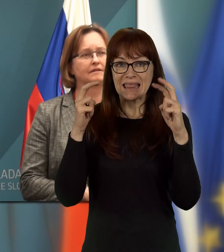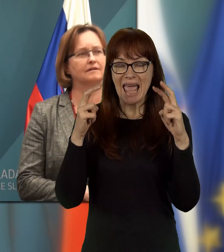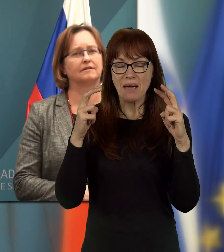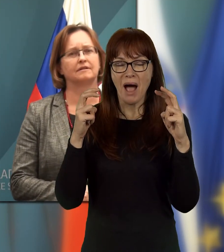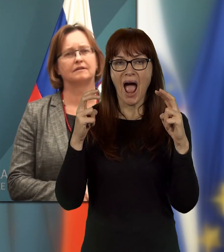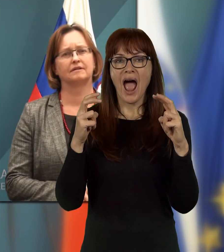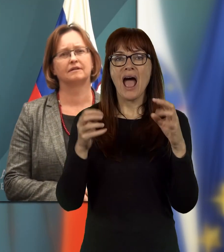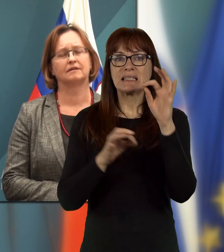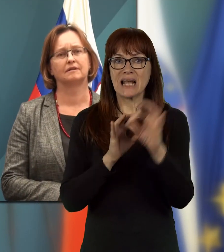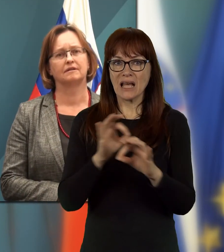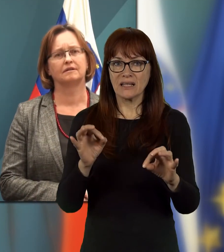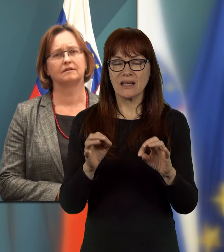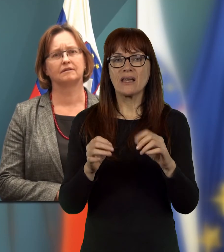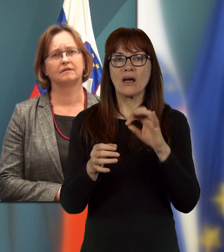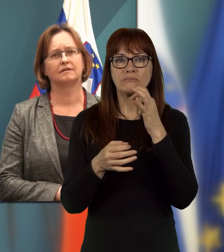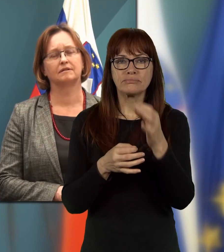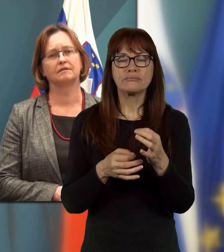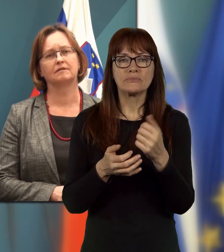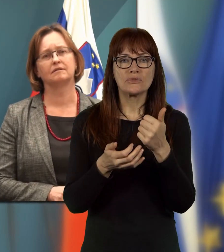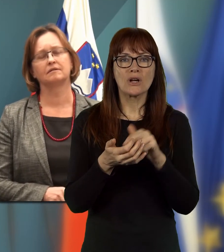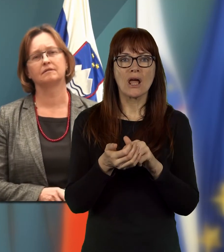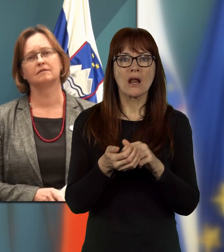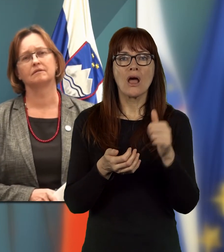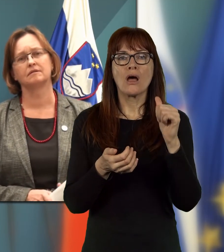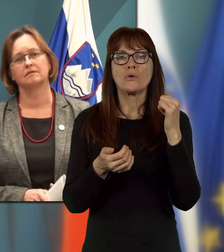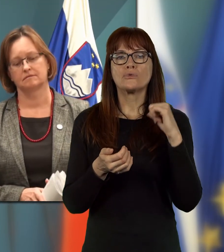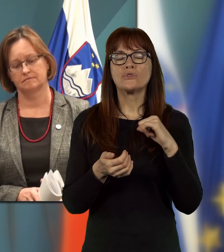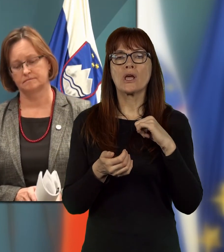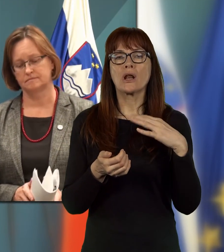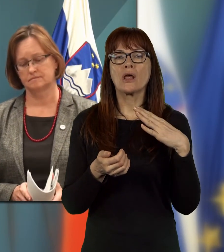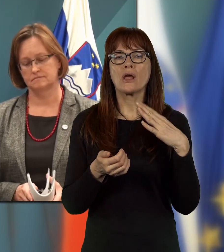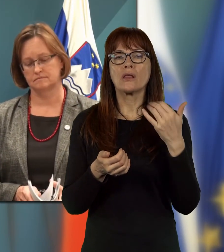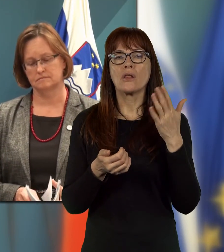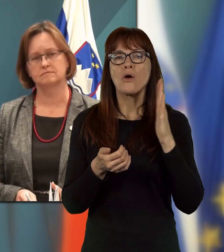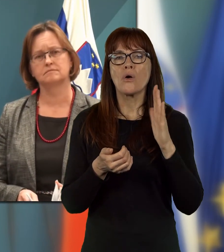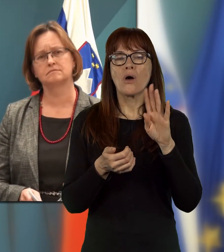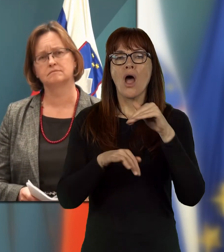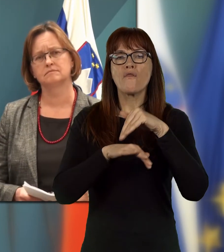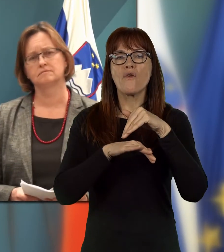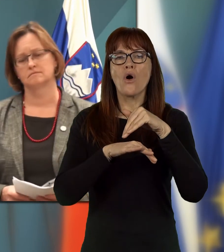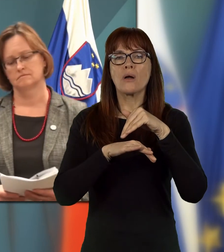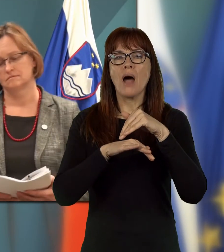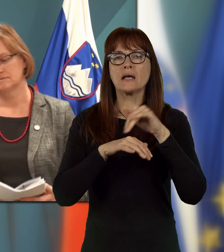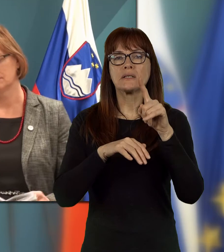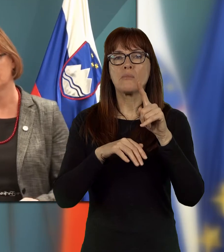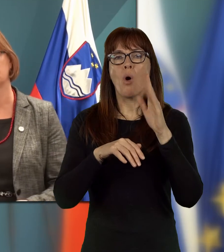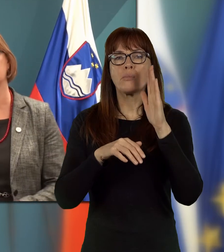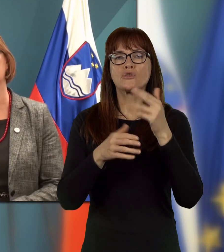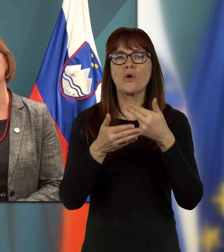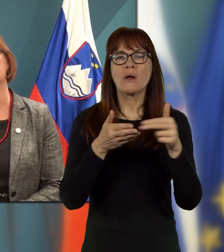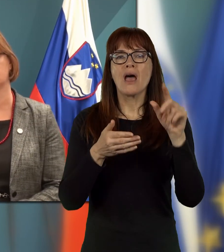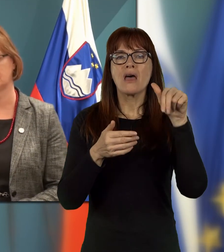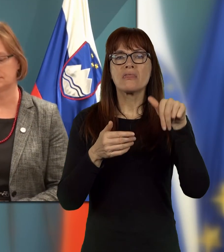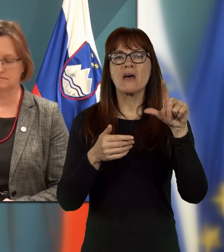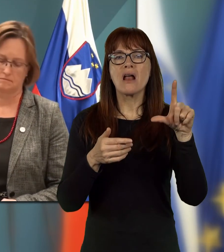Na temo strategije? Ne, na temo NLB. Včeraj je gospod Arjavec v Glušni odjavil, da po njegovih informacijah bo prišlo do odloga